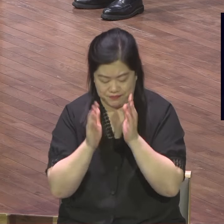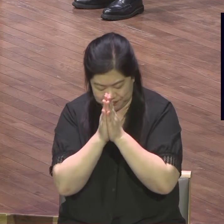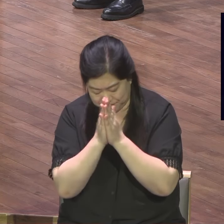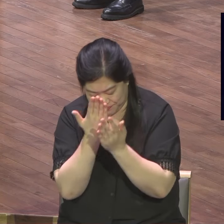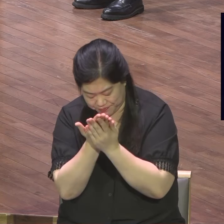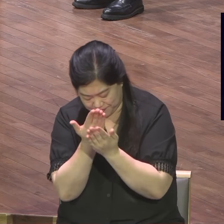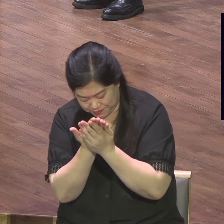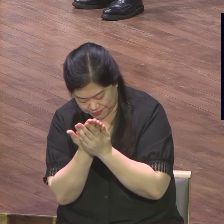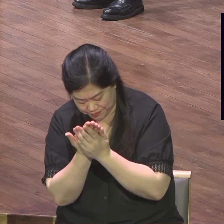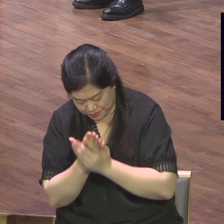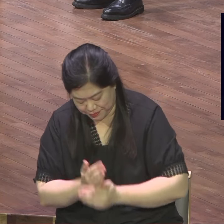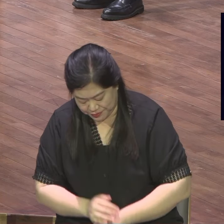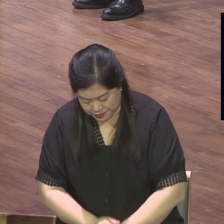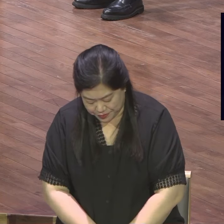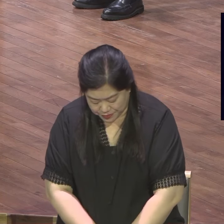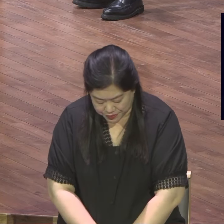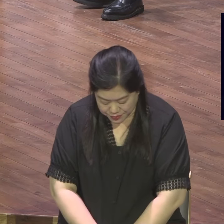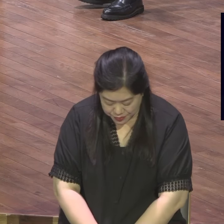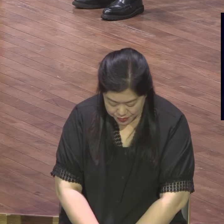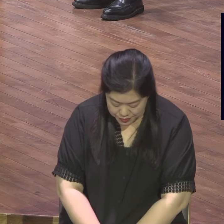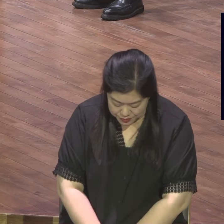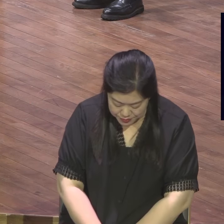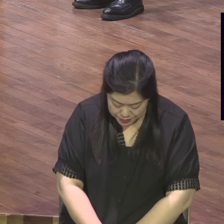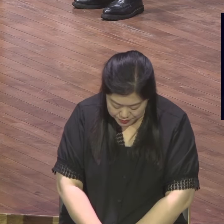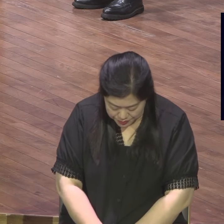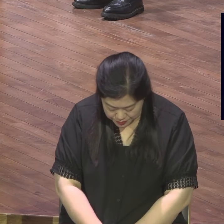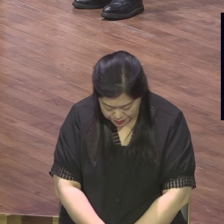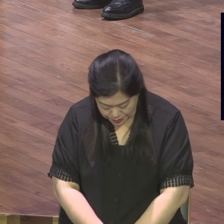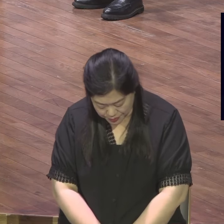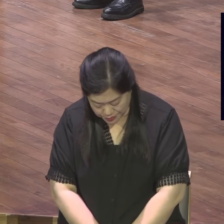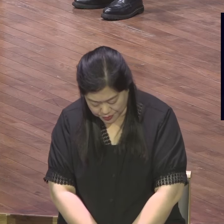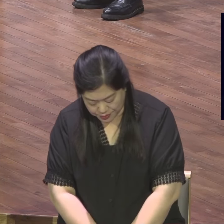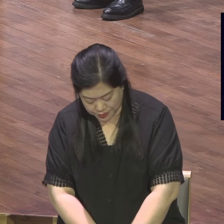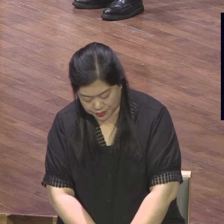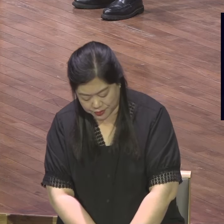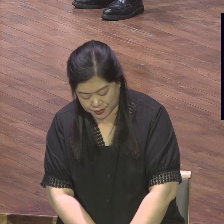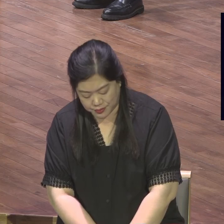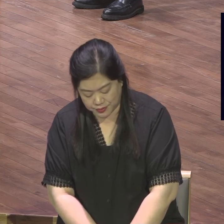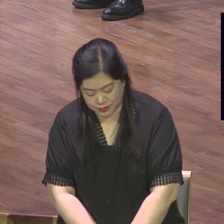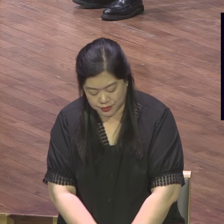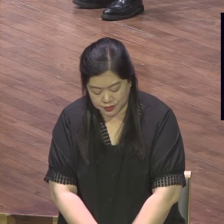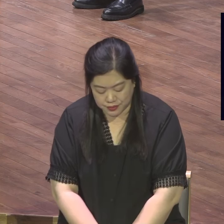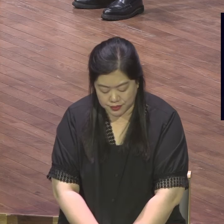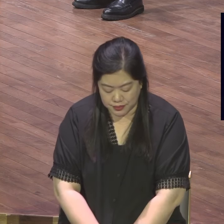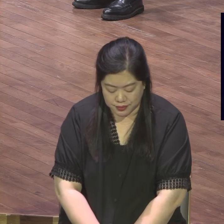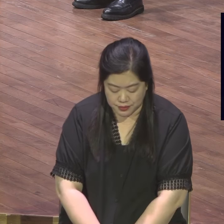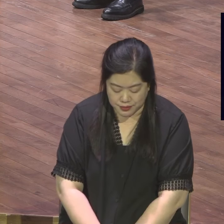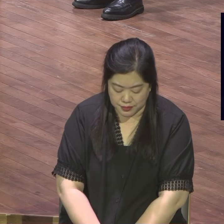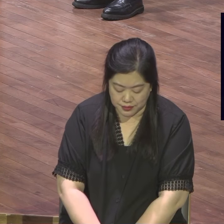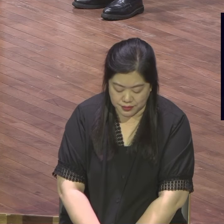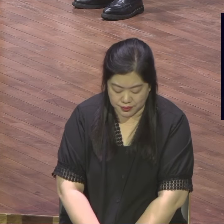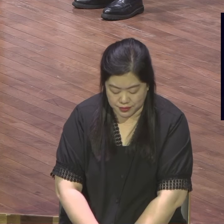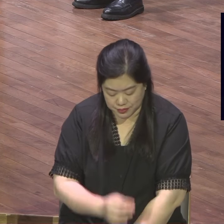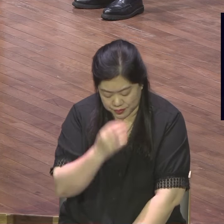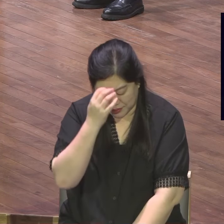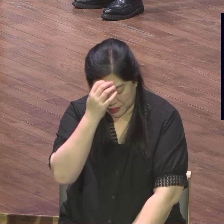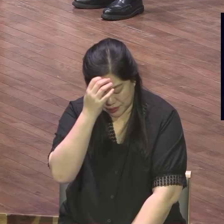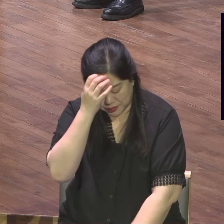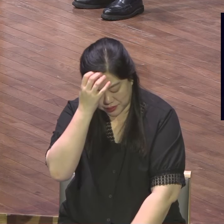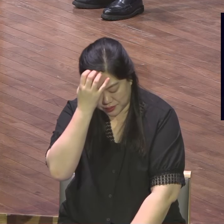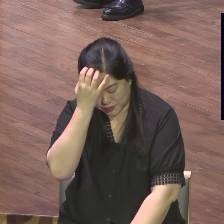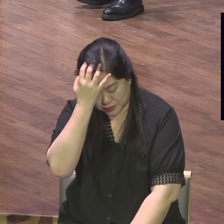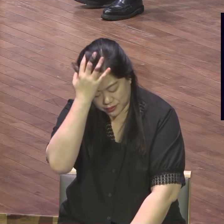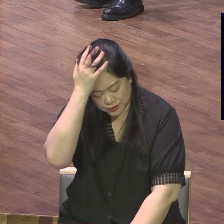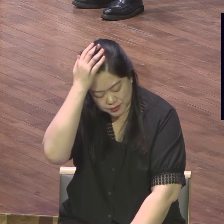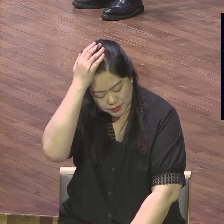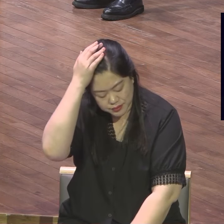아버지, 주의 시간 우리 중보 기도를 가지고 함께 기도합니다. 하나님 우리의 마음과 우리의 중심을 담고